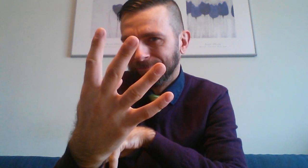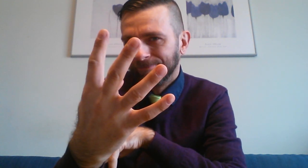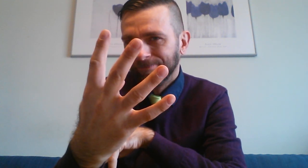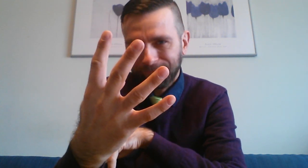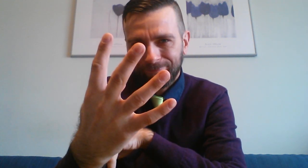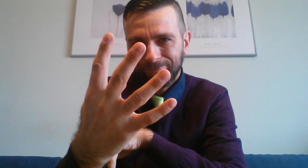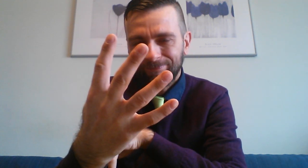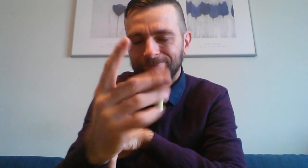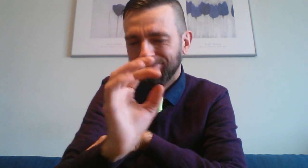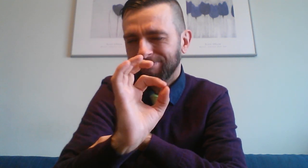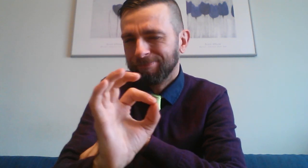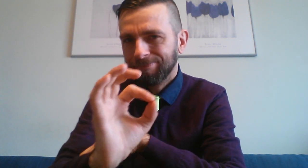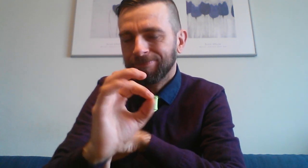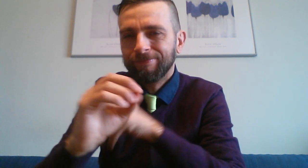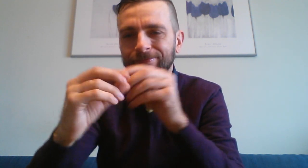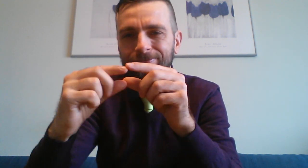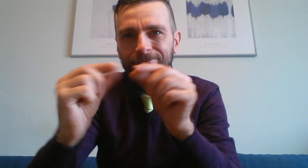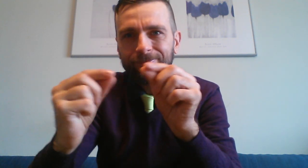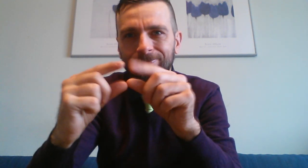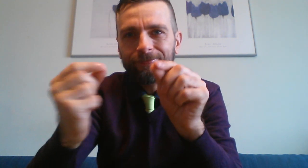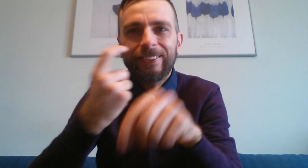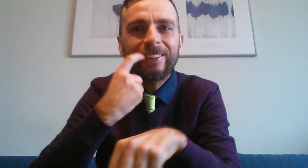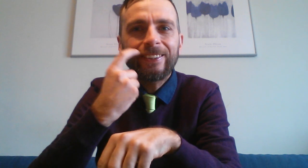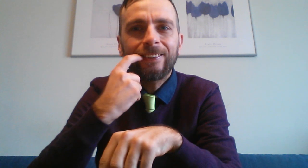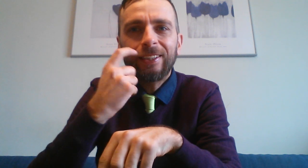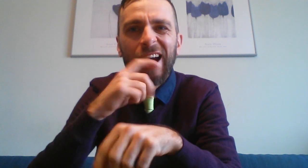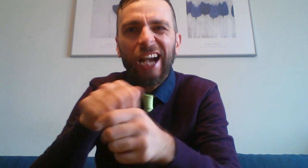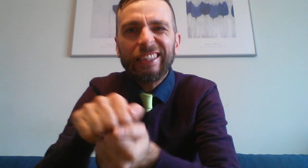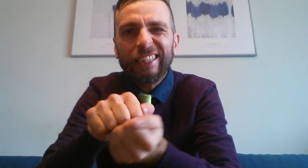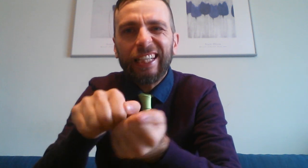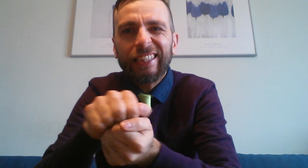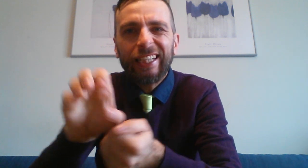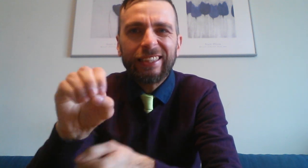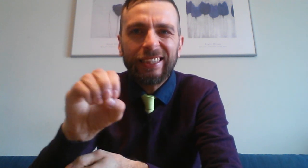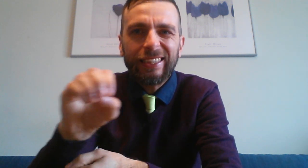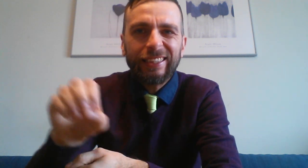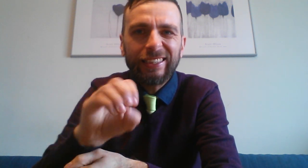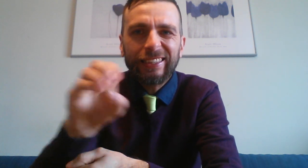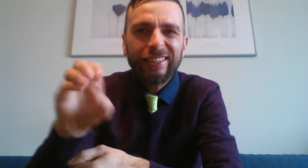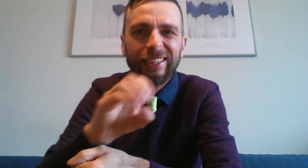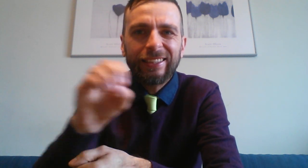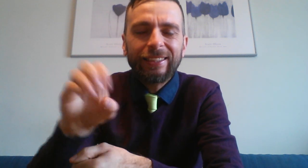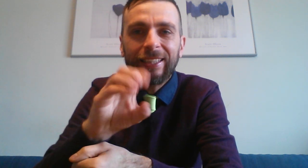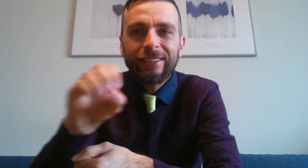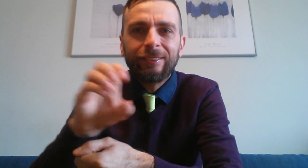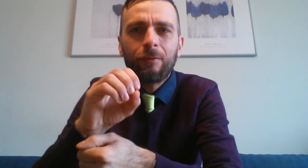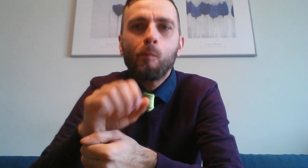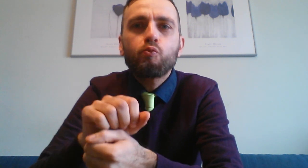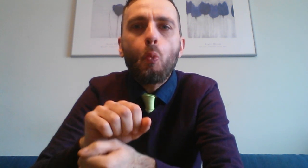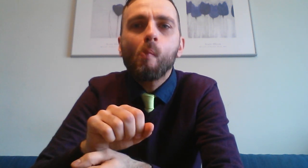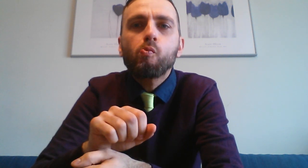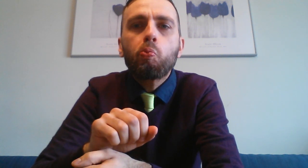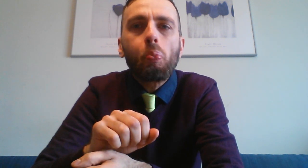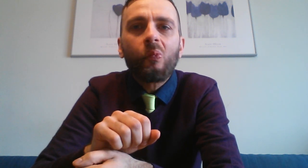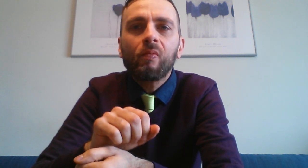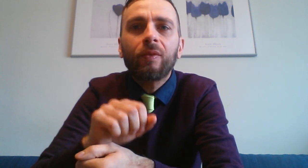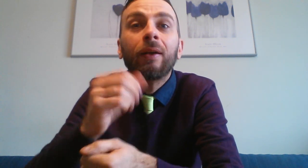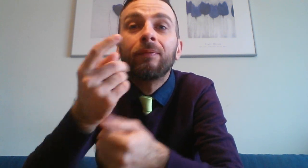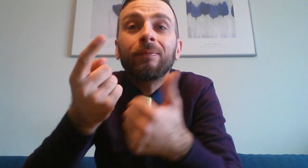związków hodowlanych, to aż przykro, ale podejmuje się po cichu, szybko decyzję, nie wiem w jakim to się wyjdzie. Nie oszukujmy się, rolnictwo jest